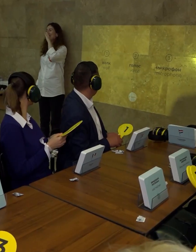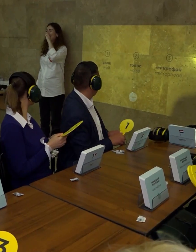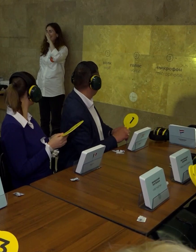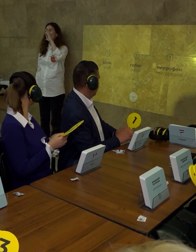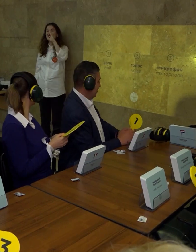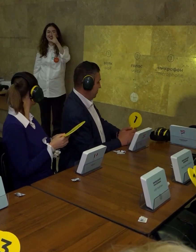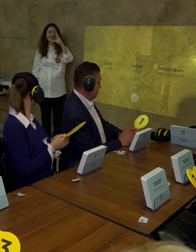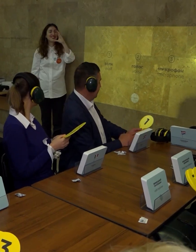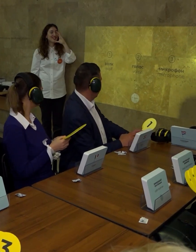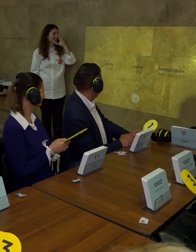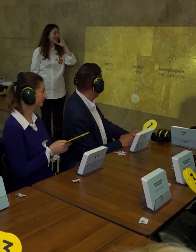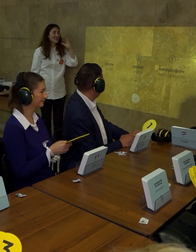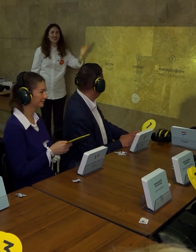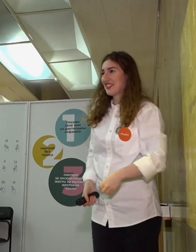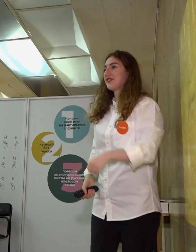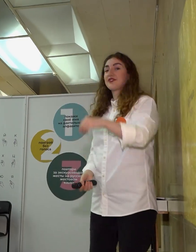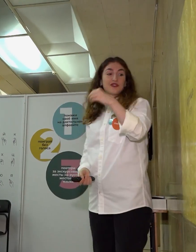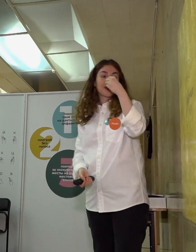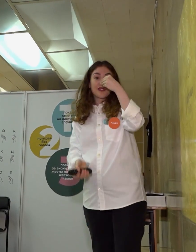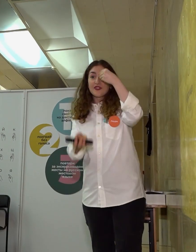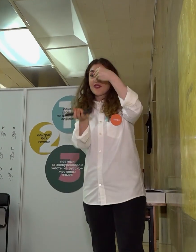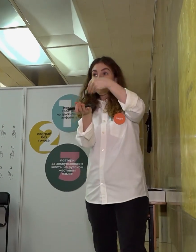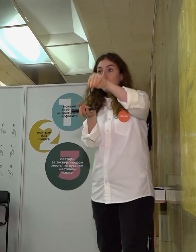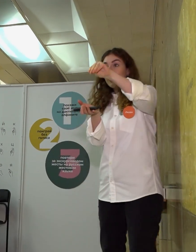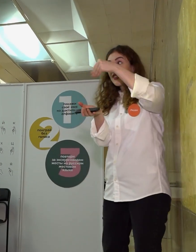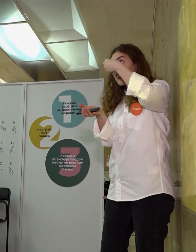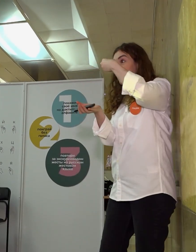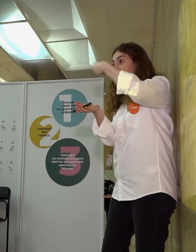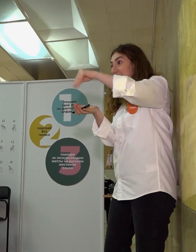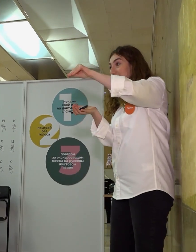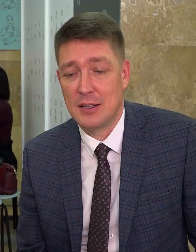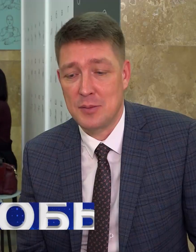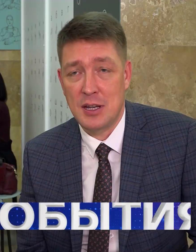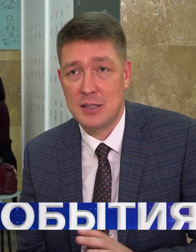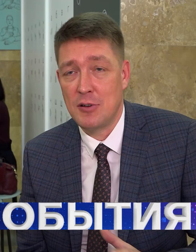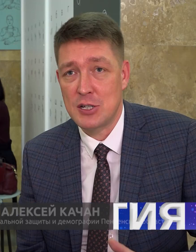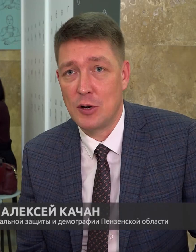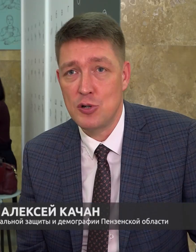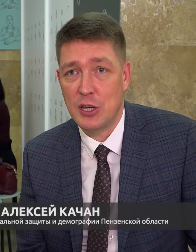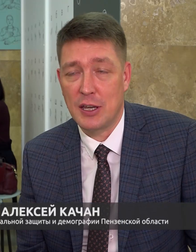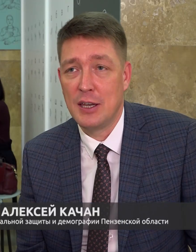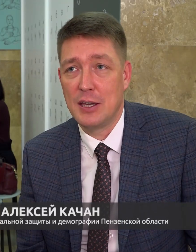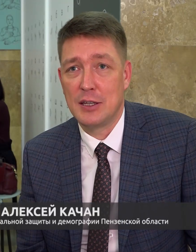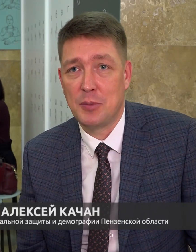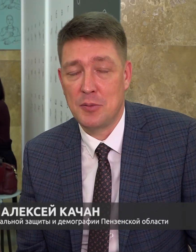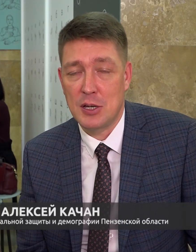остальные чувства резко обостряются, хотя это и требует напряженной работы мозга. На самом деле одеваешь наушники, и ты понимаешь,